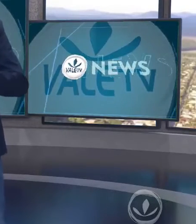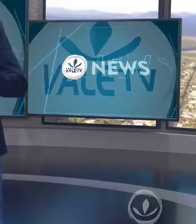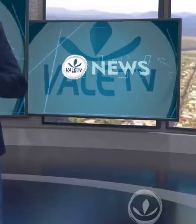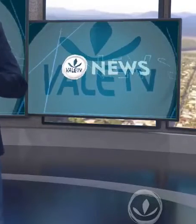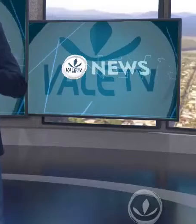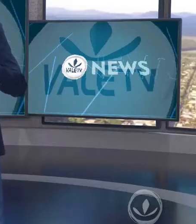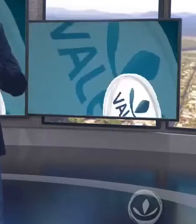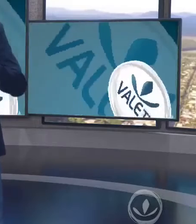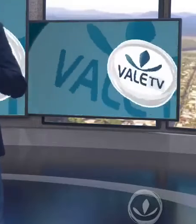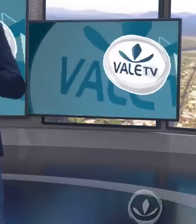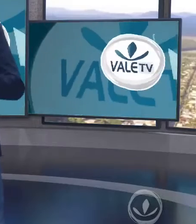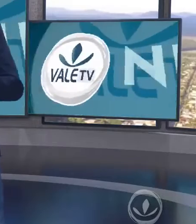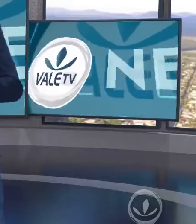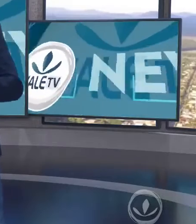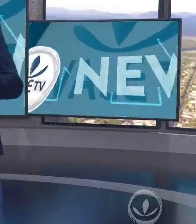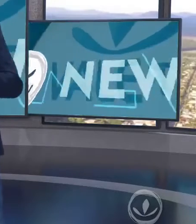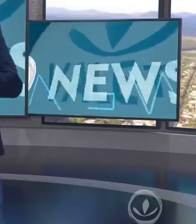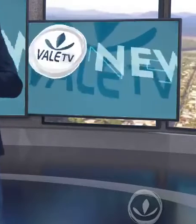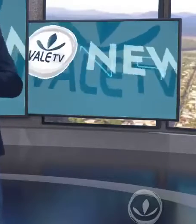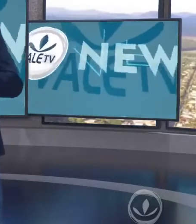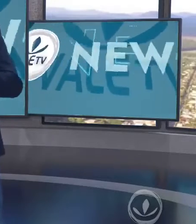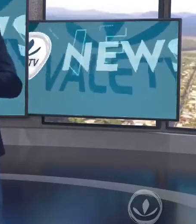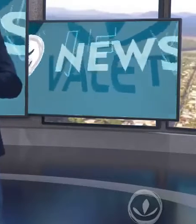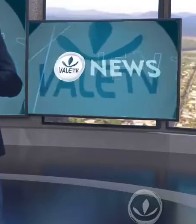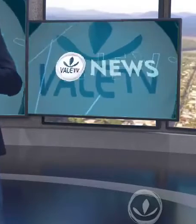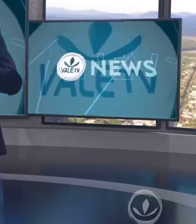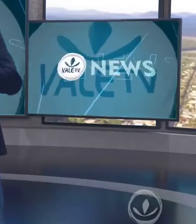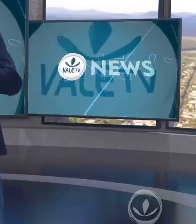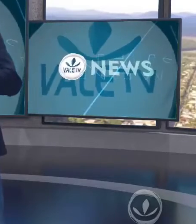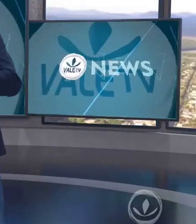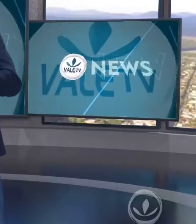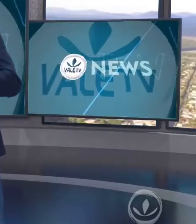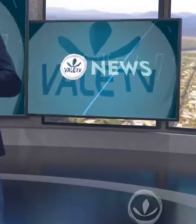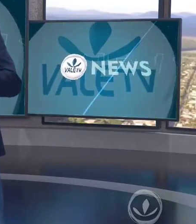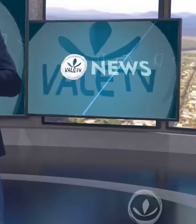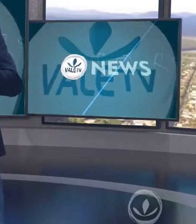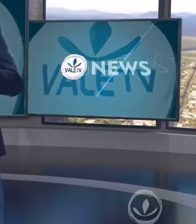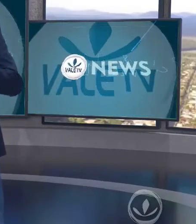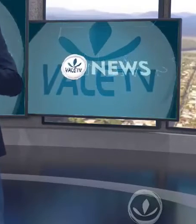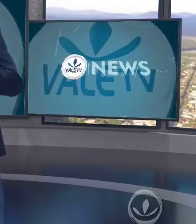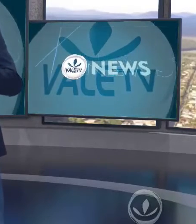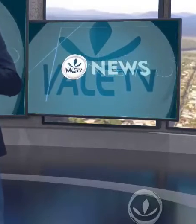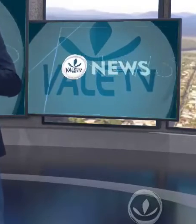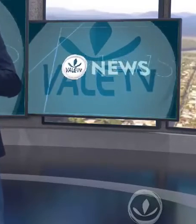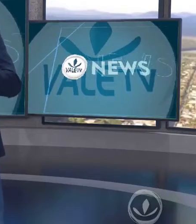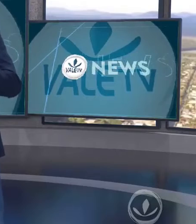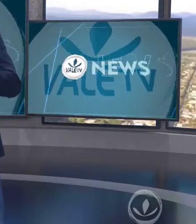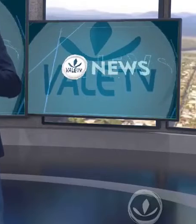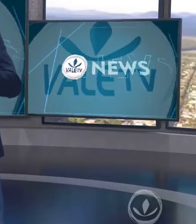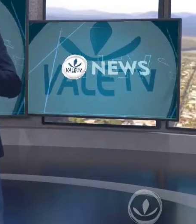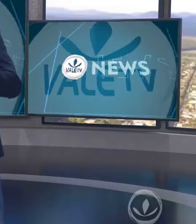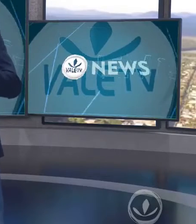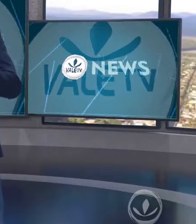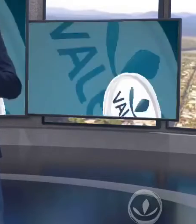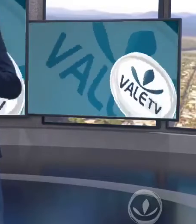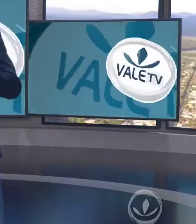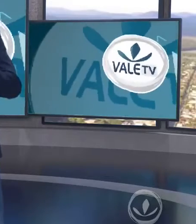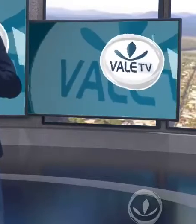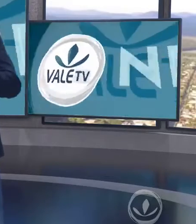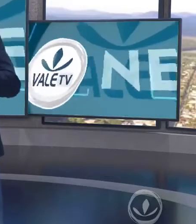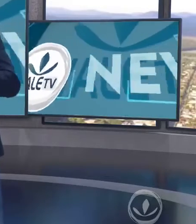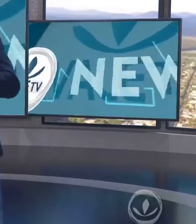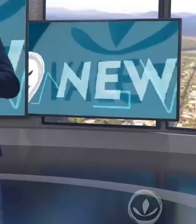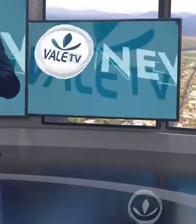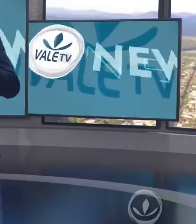alinhou esses 14 dias, não vai fazer fiscalização à prefeitura. Quem tem que fazer a